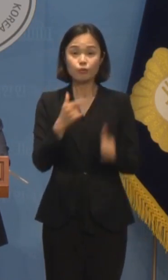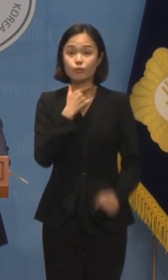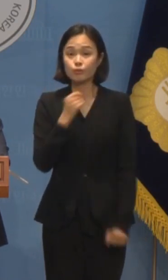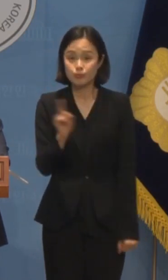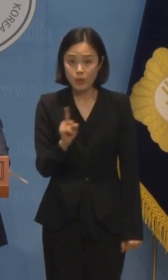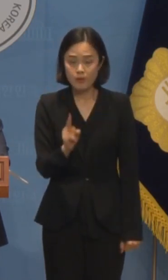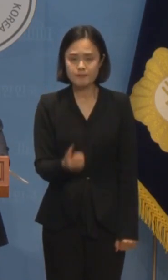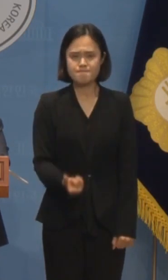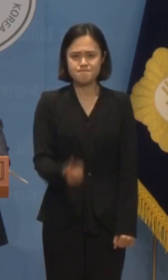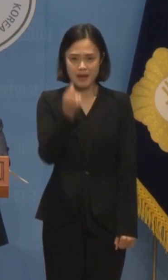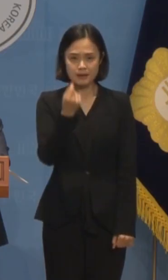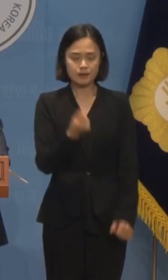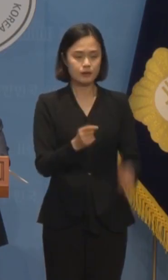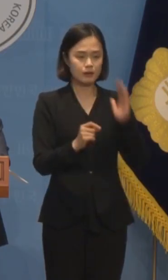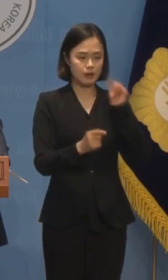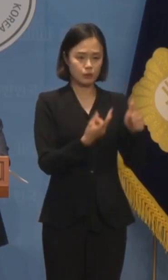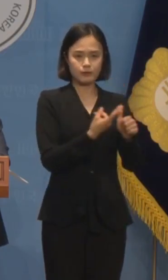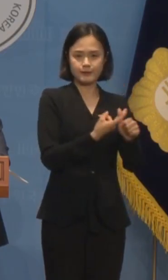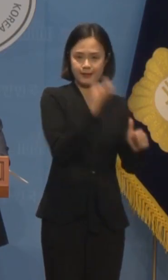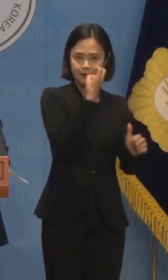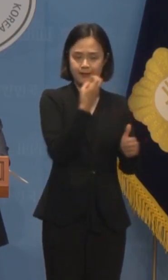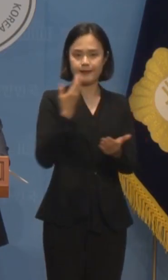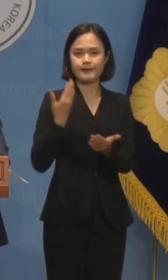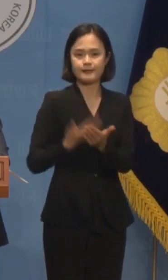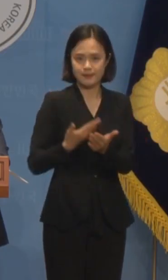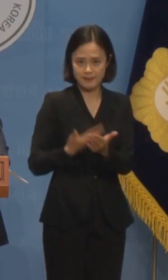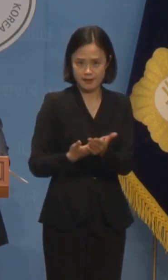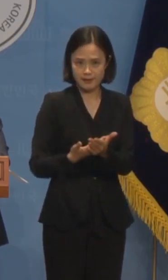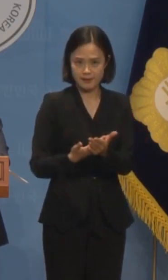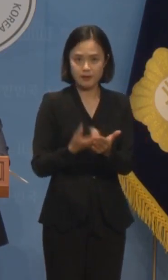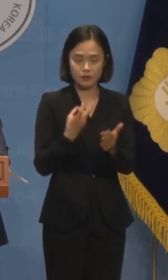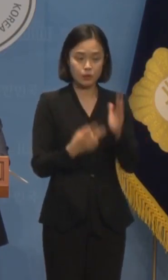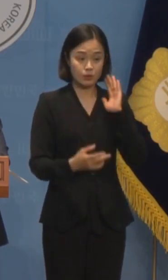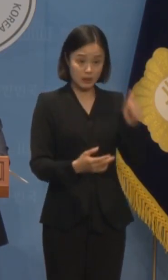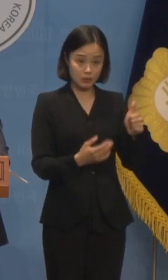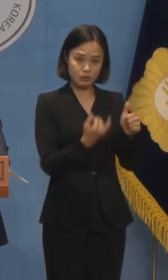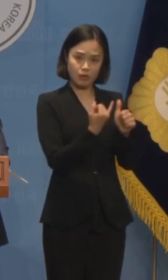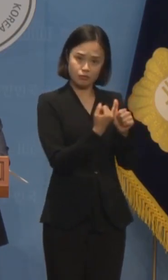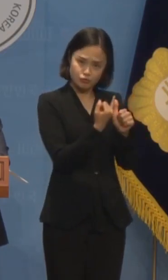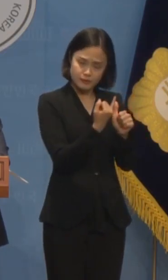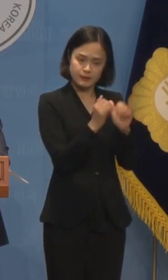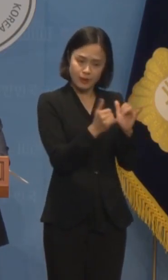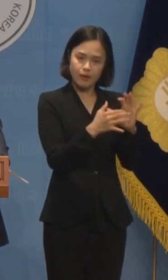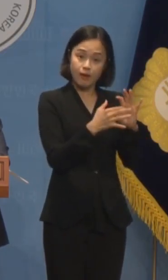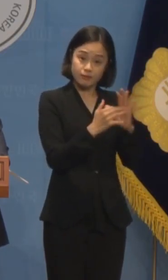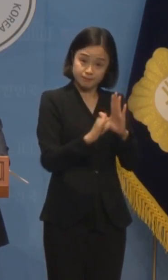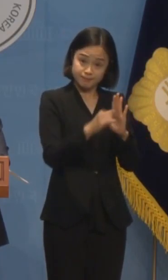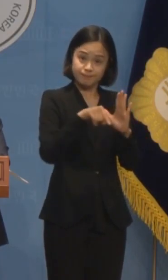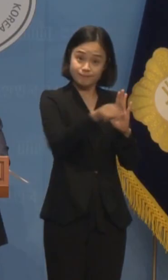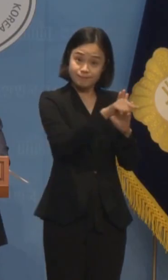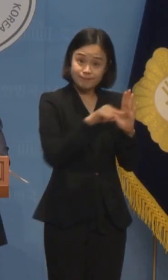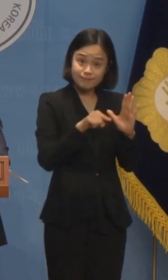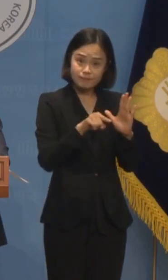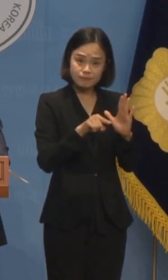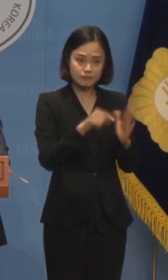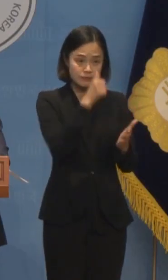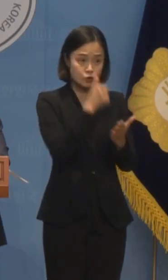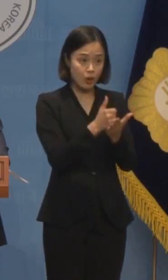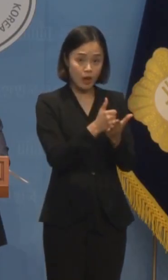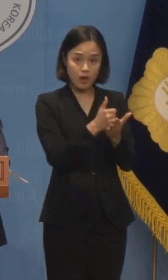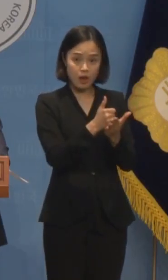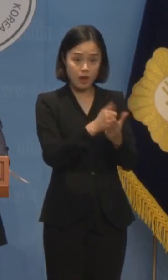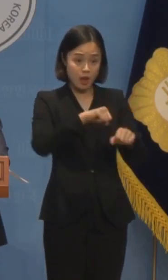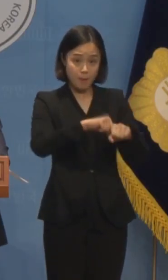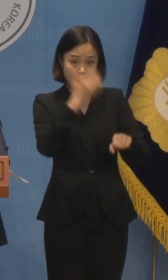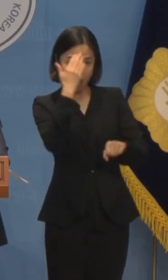신속한 탄핵과 대통령 일가에 대한 면책은 절대 안 된다는 것입니다. 여기에 더 중요한